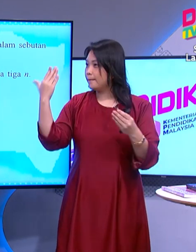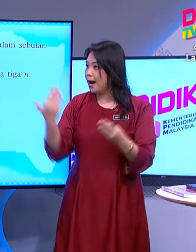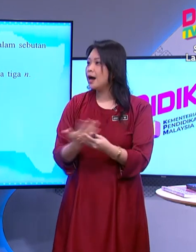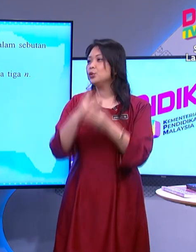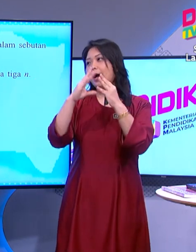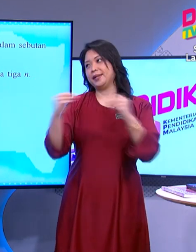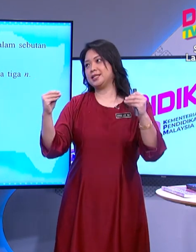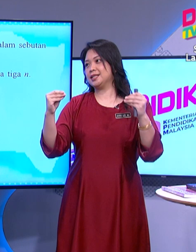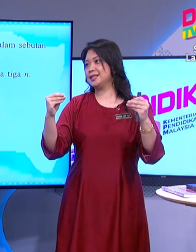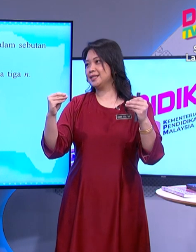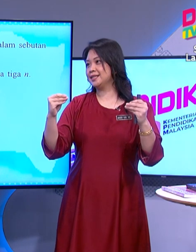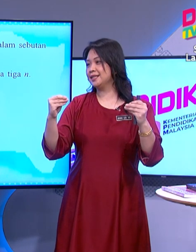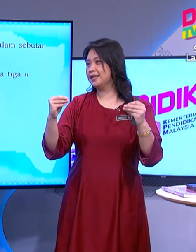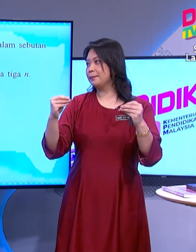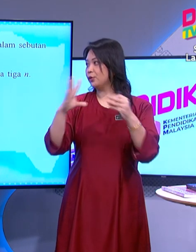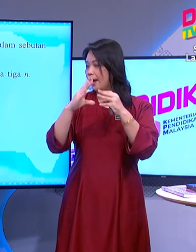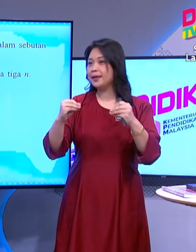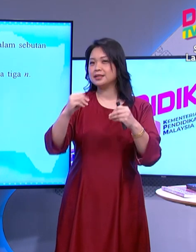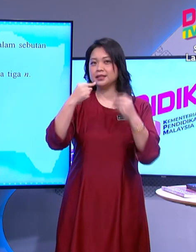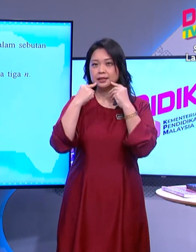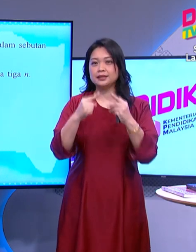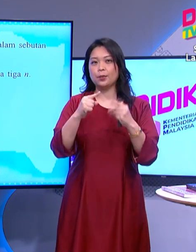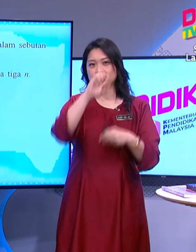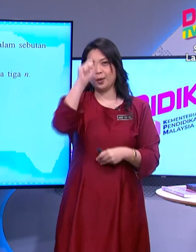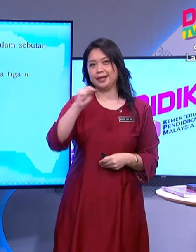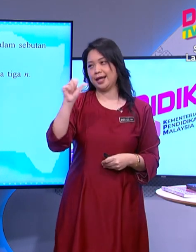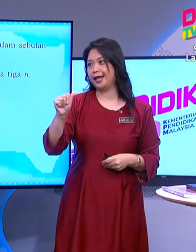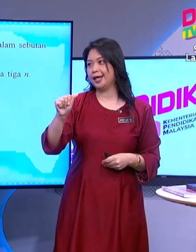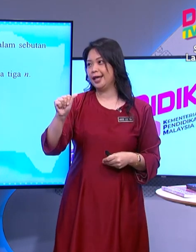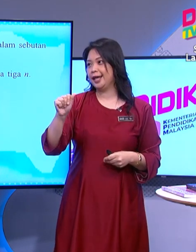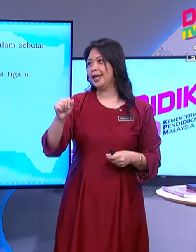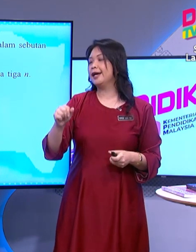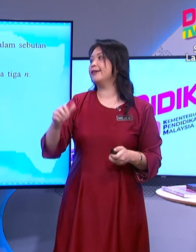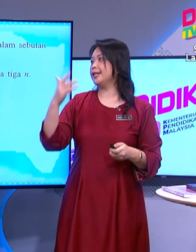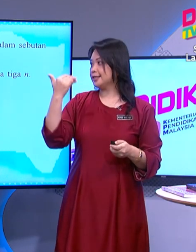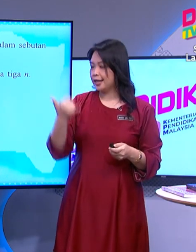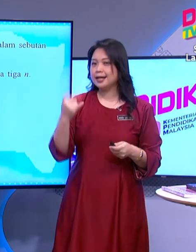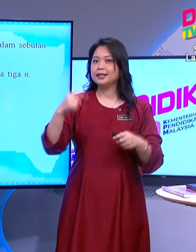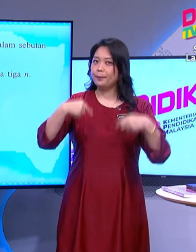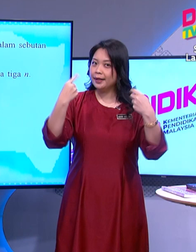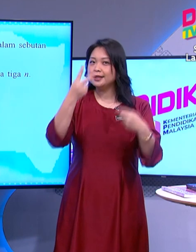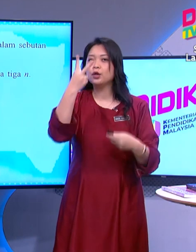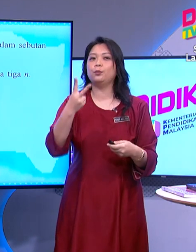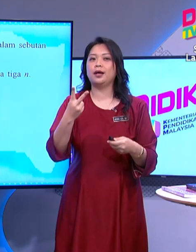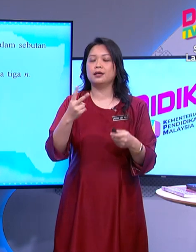baru habis baru habis suntik terjawab soalan e-cash Sekarang kita pergi tengok pula